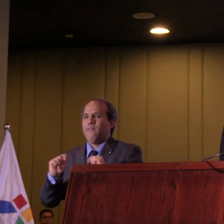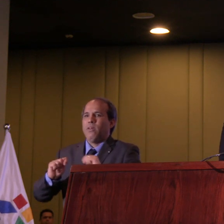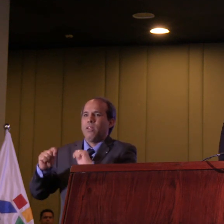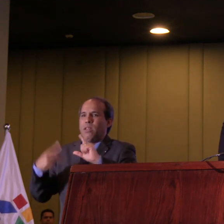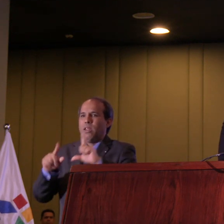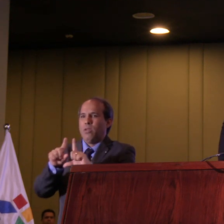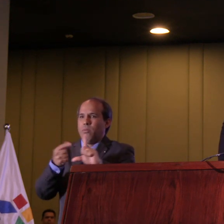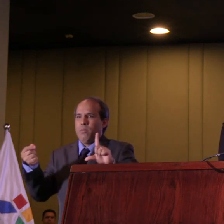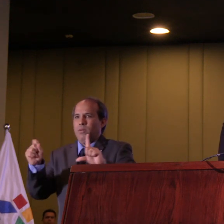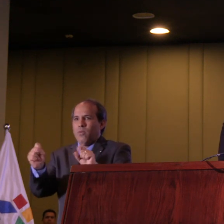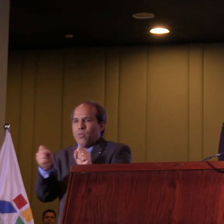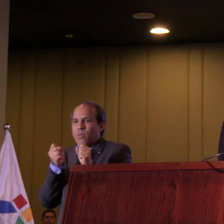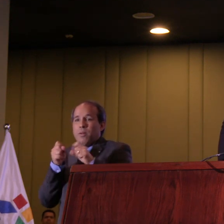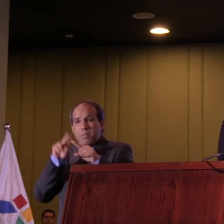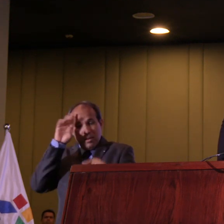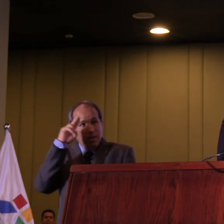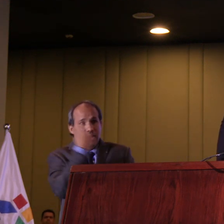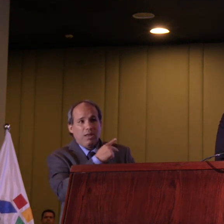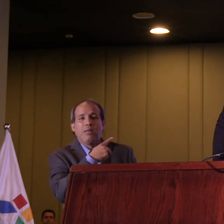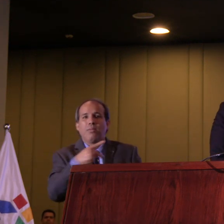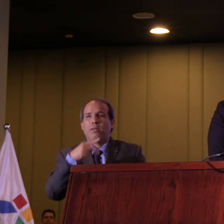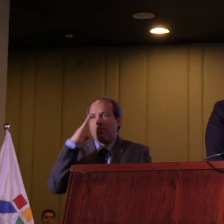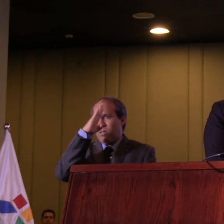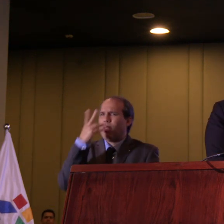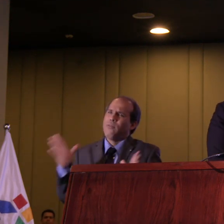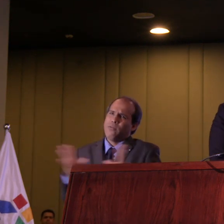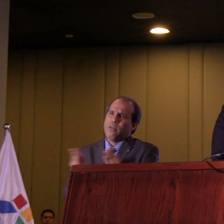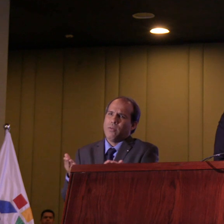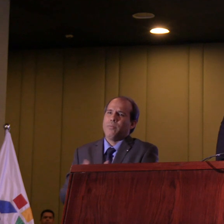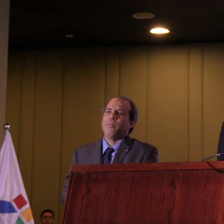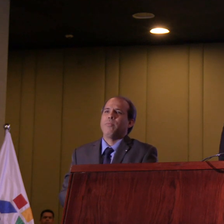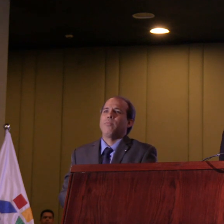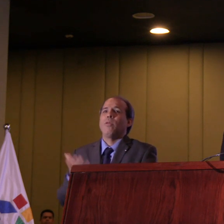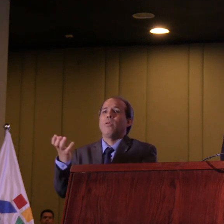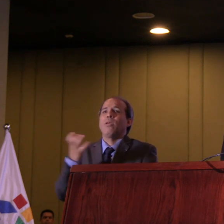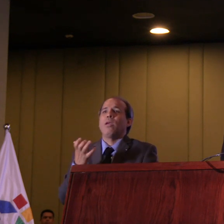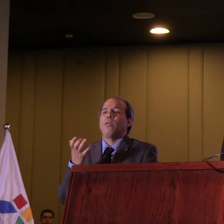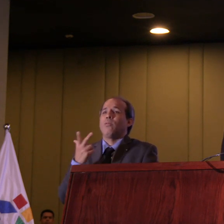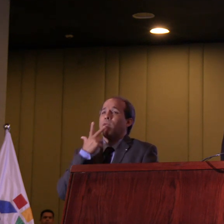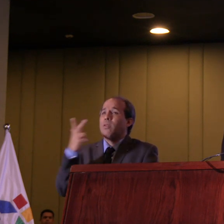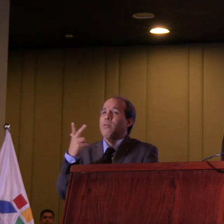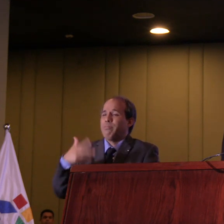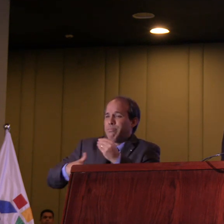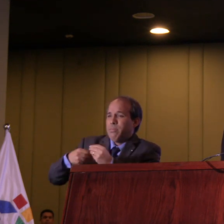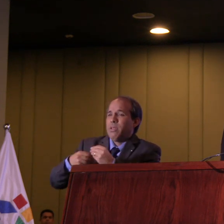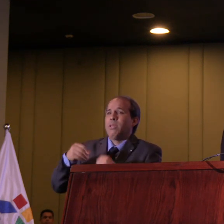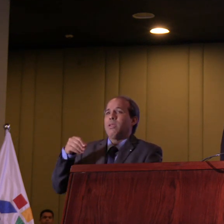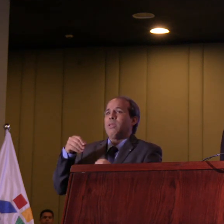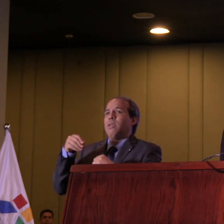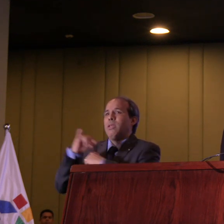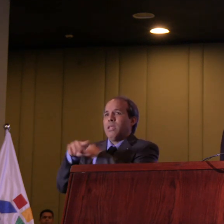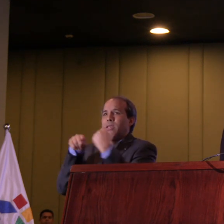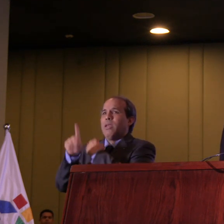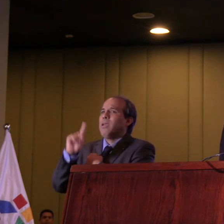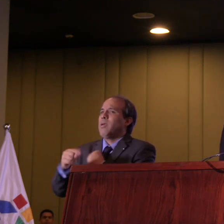aqui no Brasil pelo presidente Jair Bolsonaro. Para finalizar, queria sublinhar que Itaipu é um exemplo de